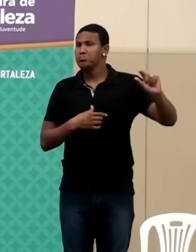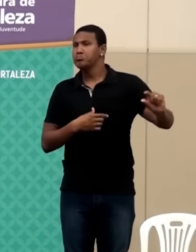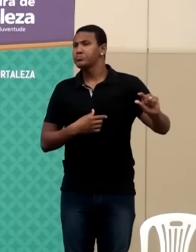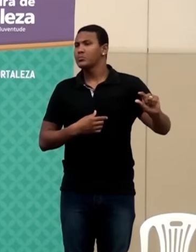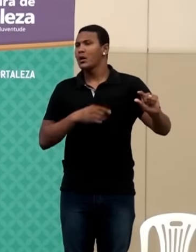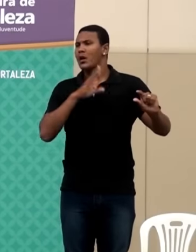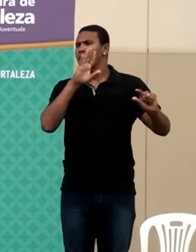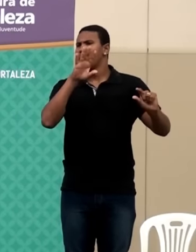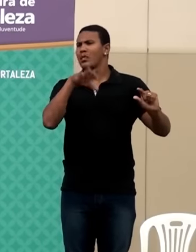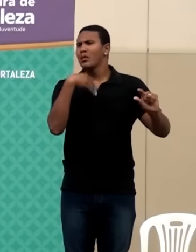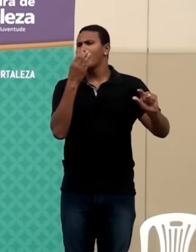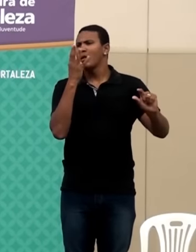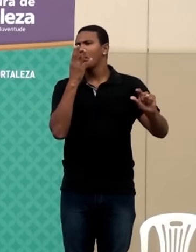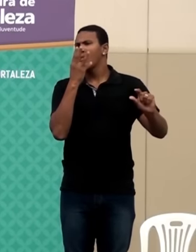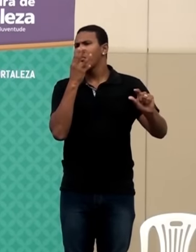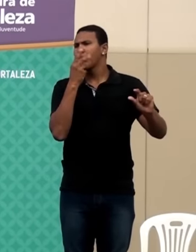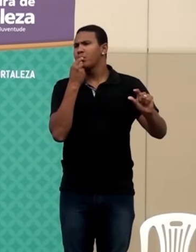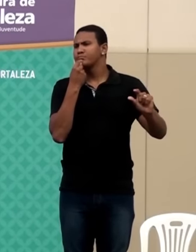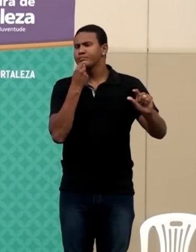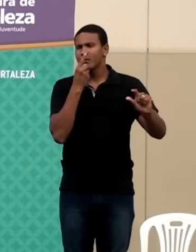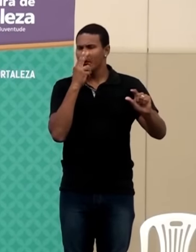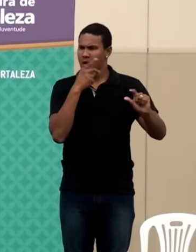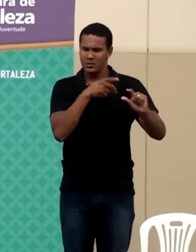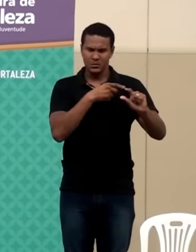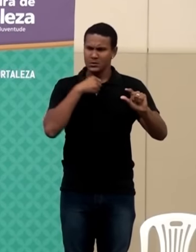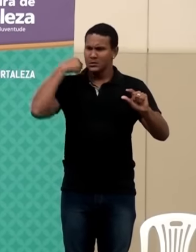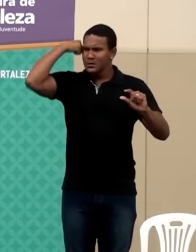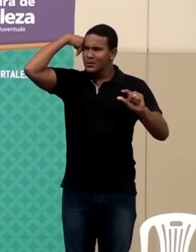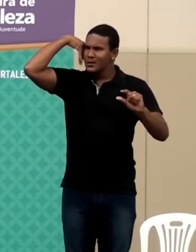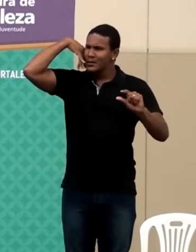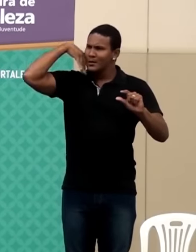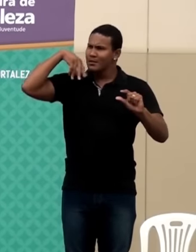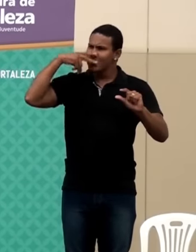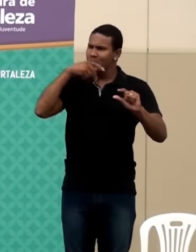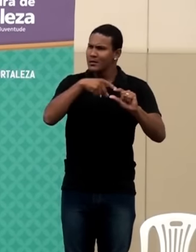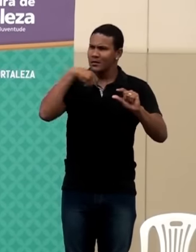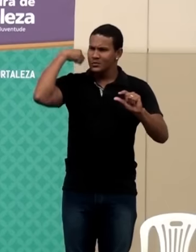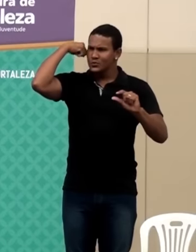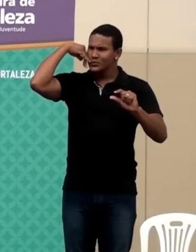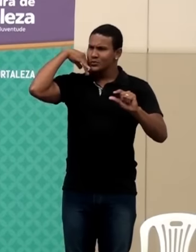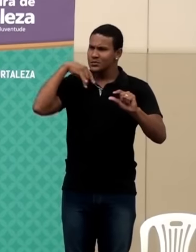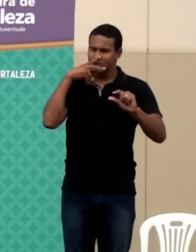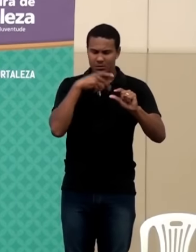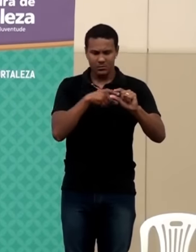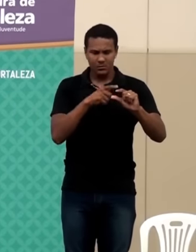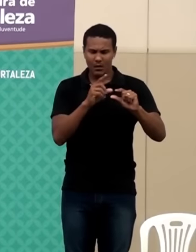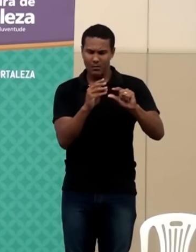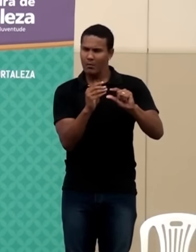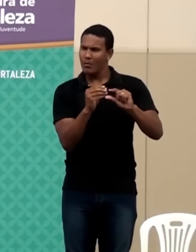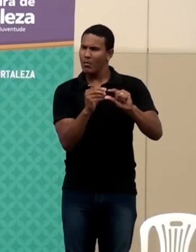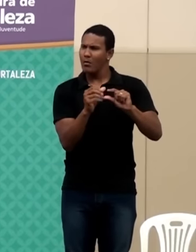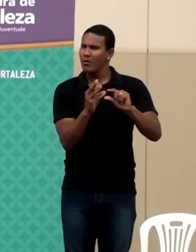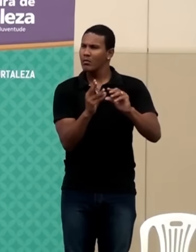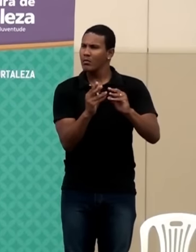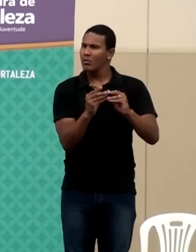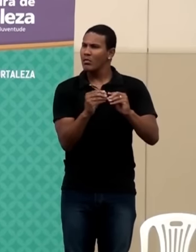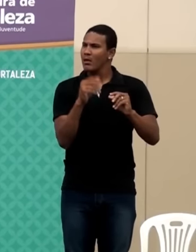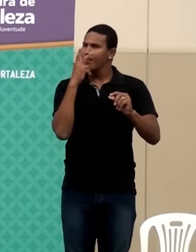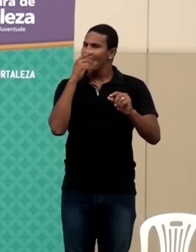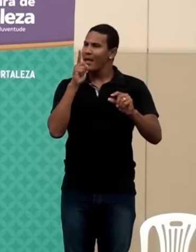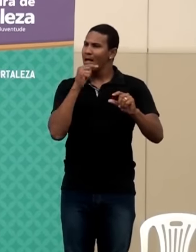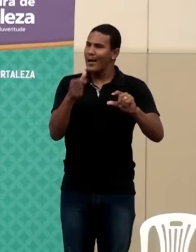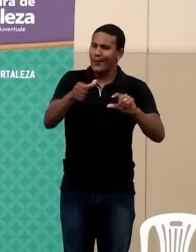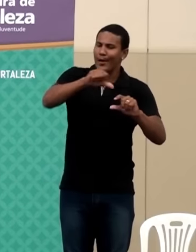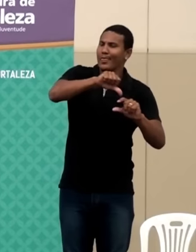uns 2 minutinhos ela vai ficar como se ela estivesse suando, como se ela estivesse molhada, que é o que ele está usando o termo aqui, derretido, tá? Por